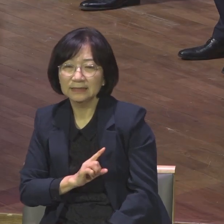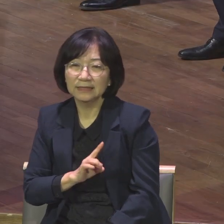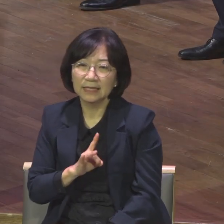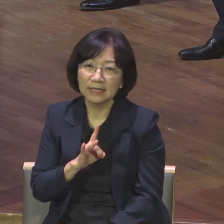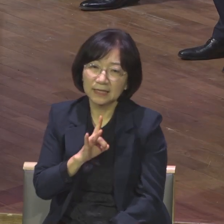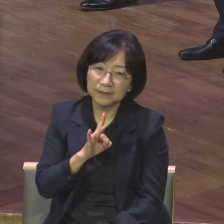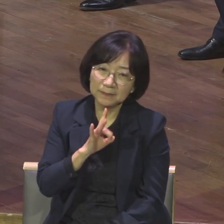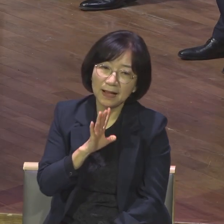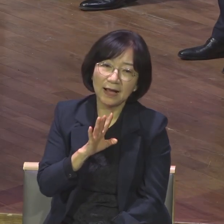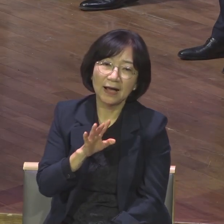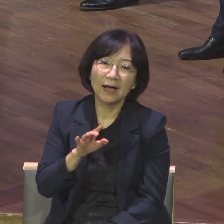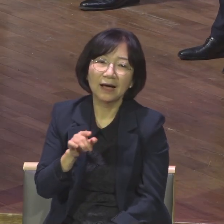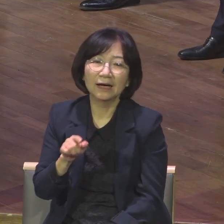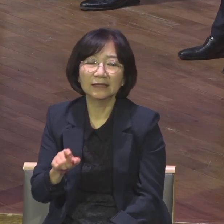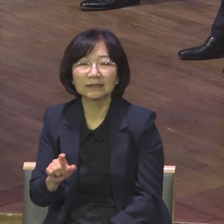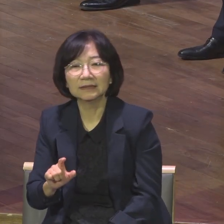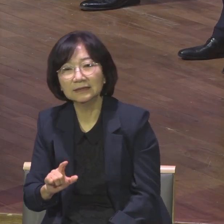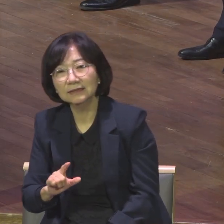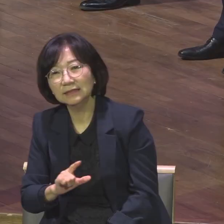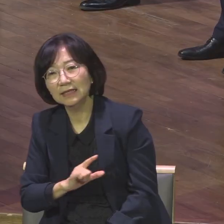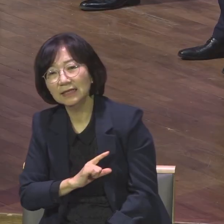그 이름만